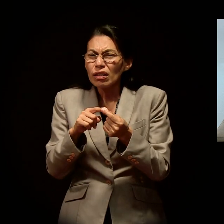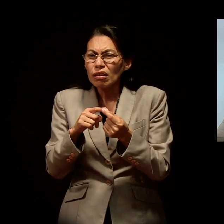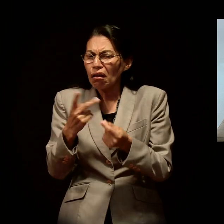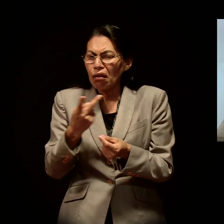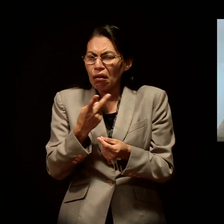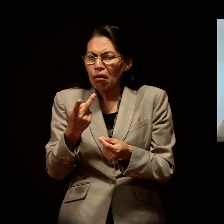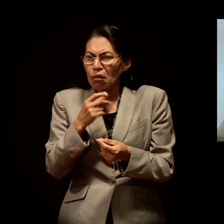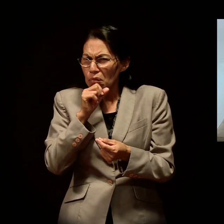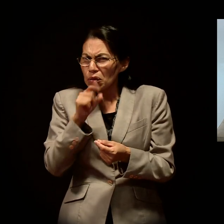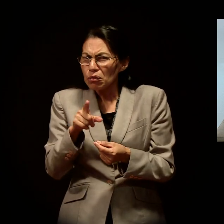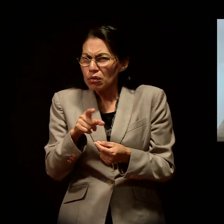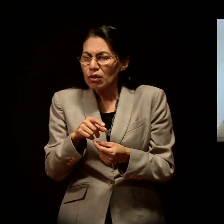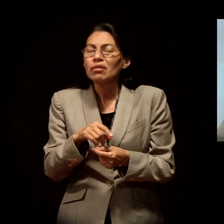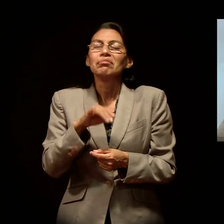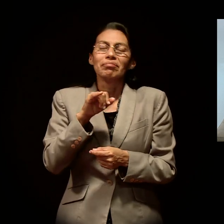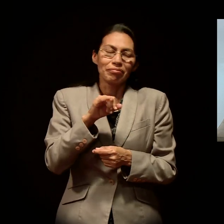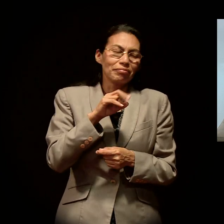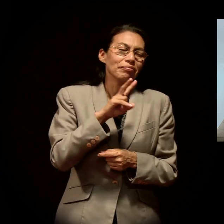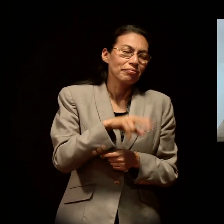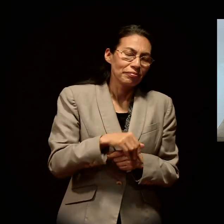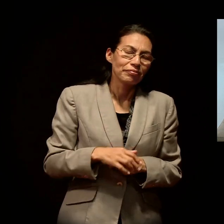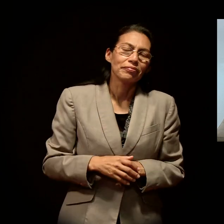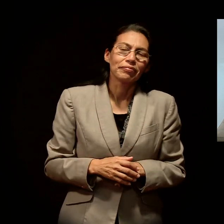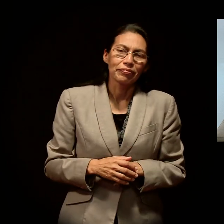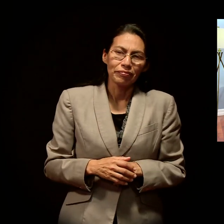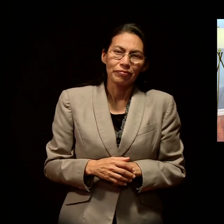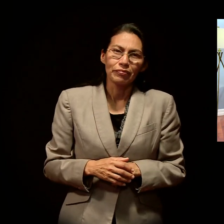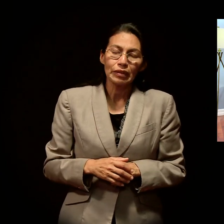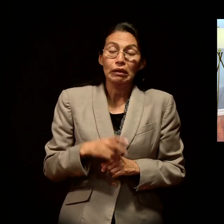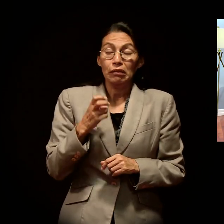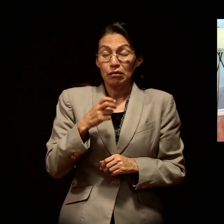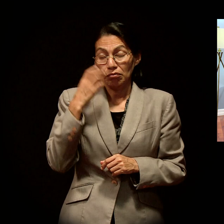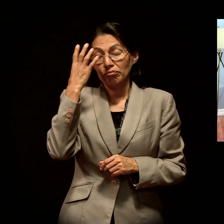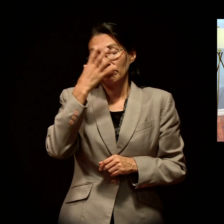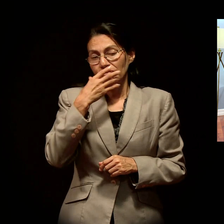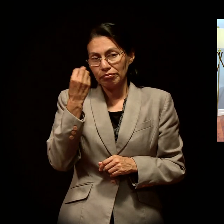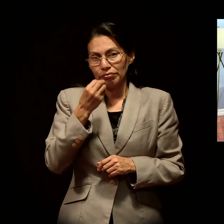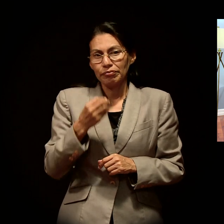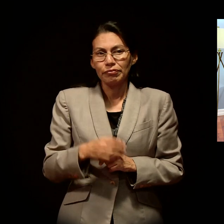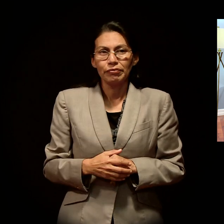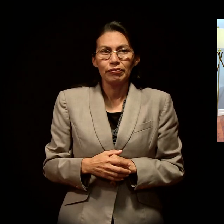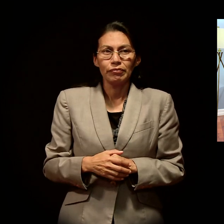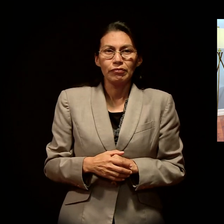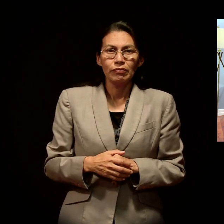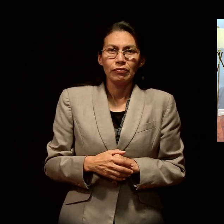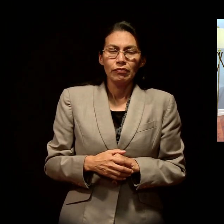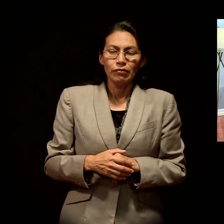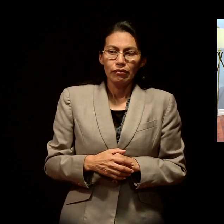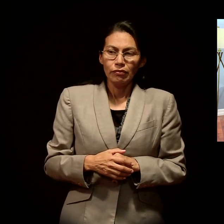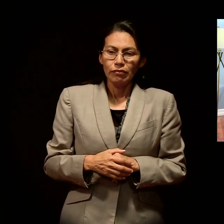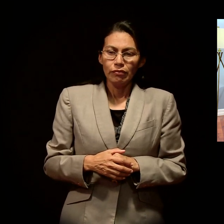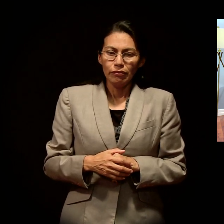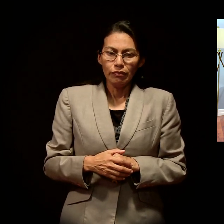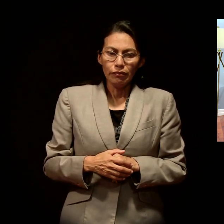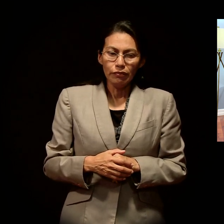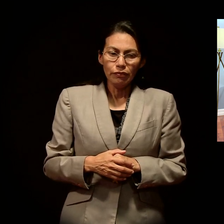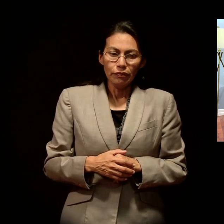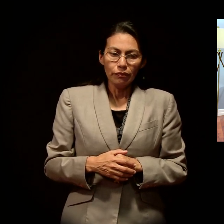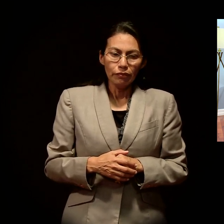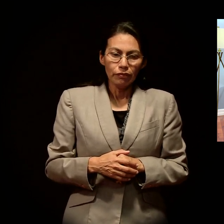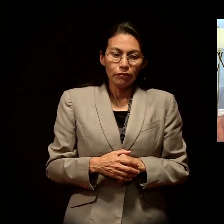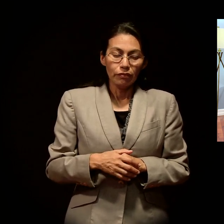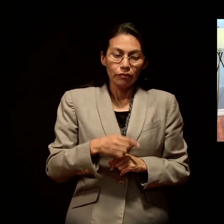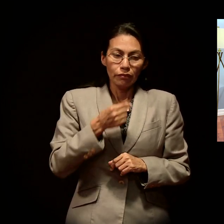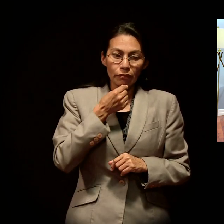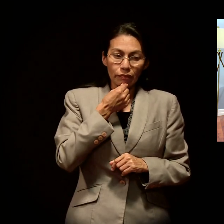exactamente y coincidió con usted así es perfectamente maravilloso maravilloso Entonces